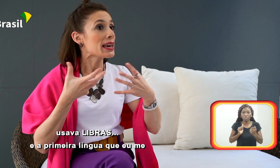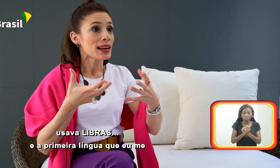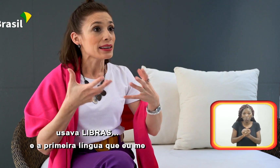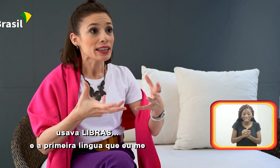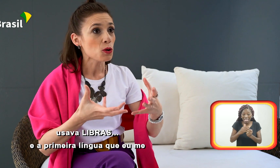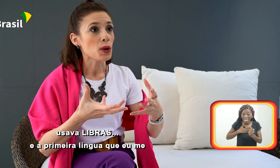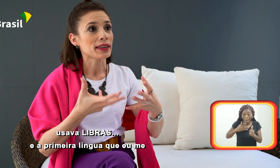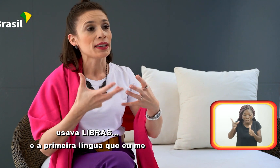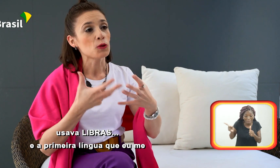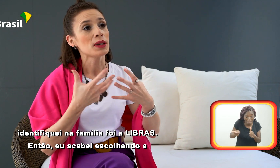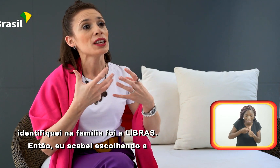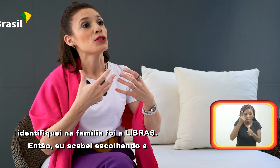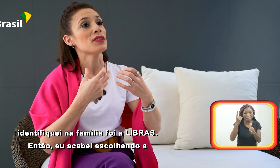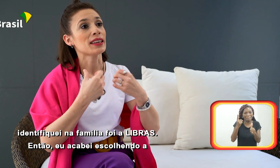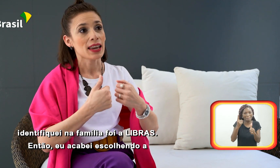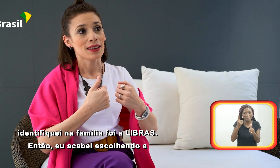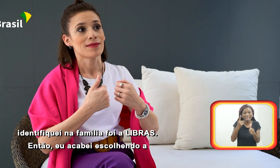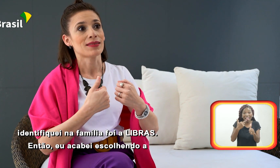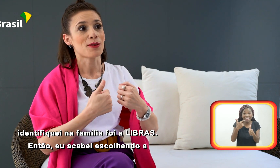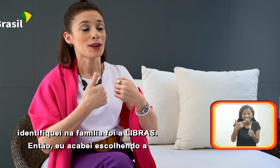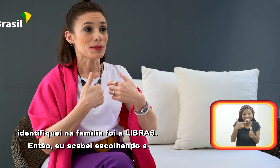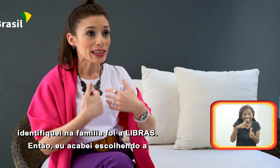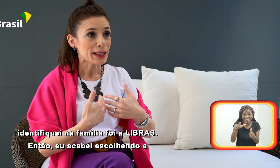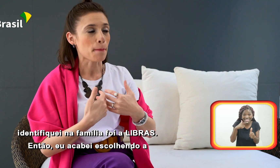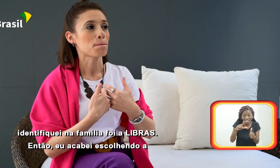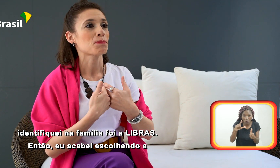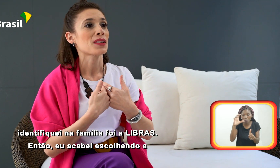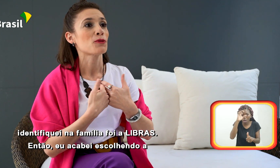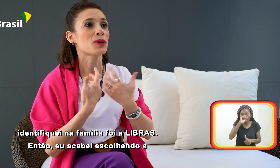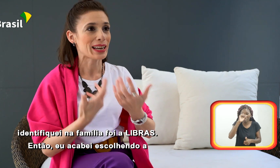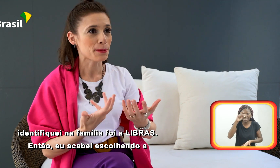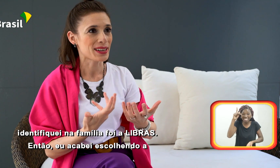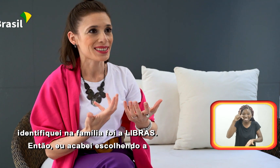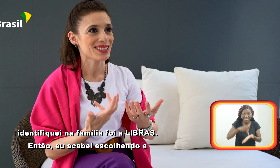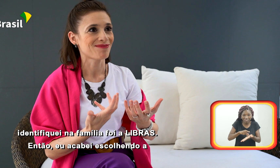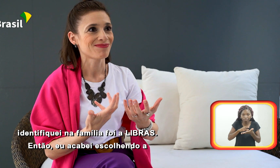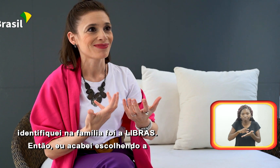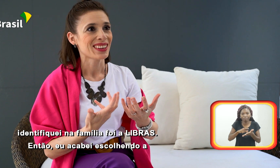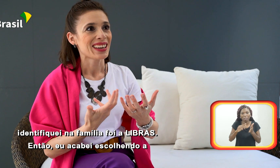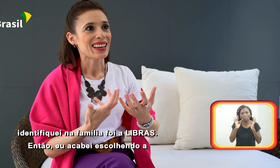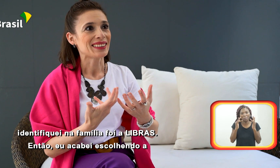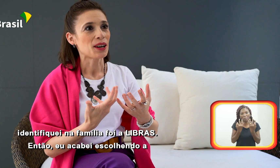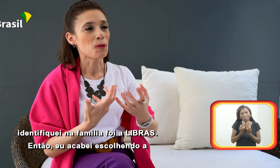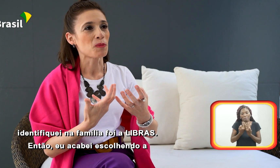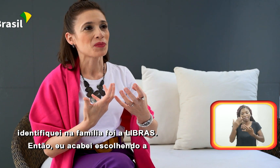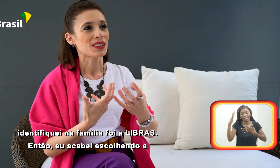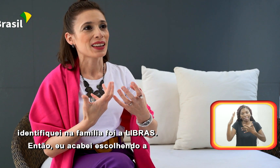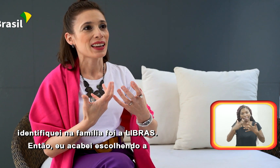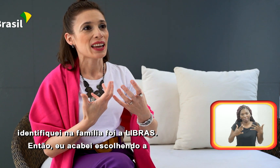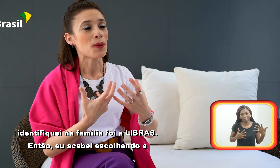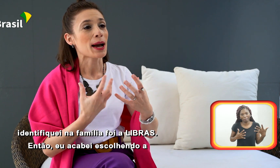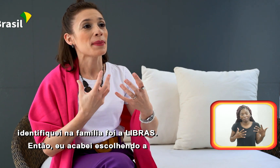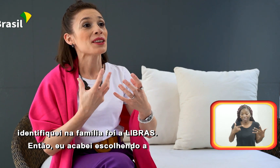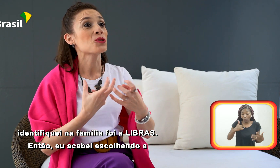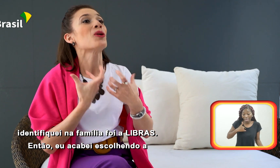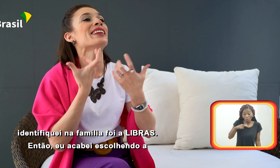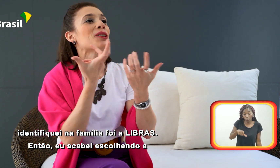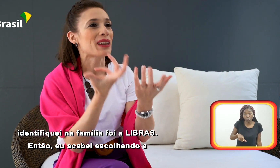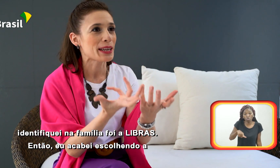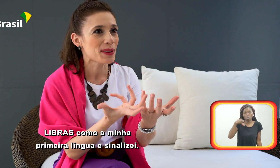primeira língua que eu me identifiquei na família foi a Libras. Então, eu acabei escolhendo a Libras